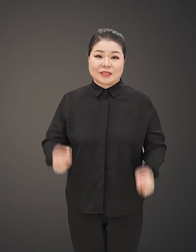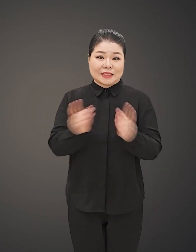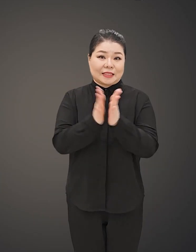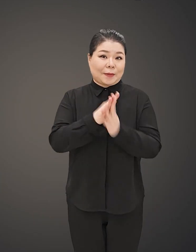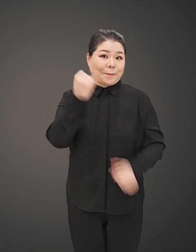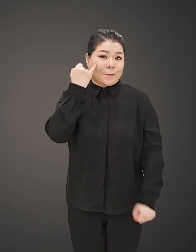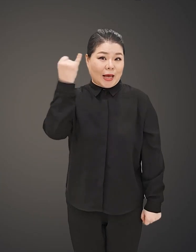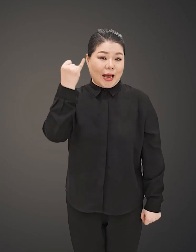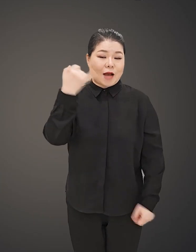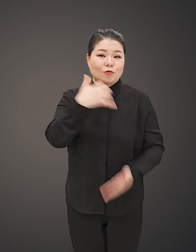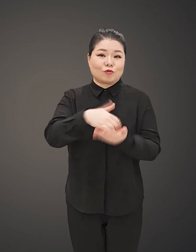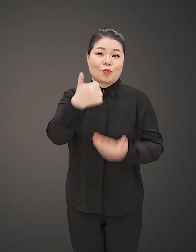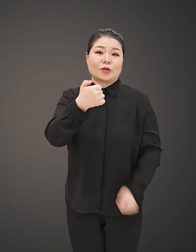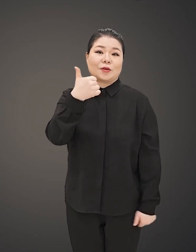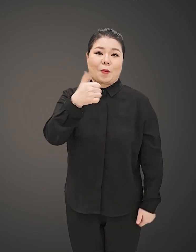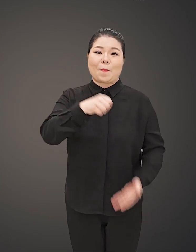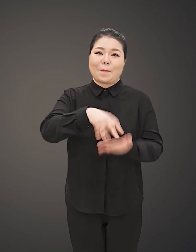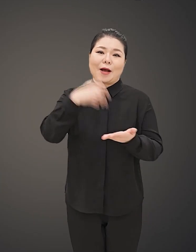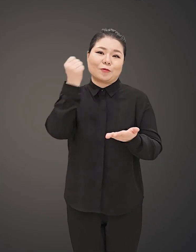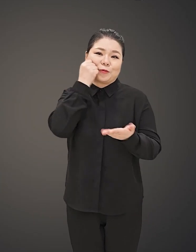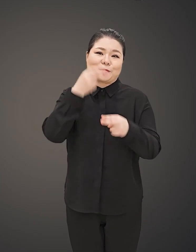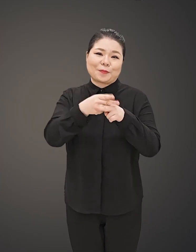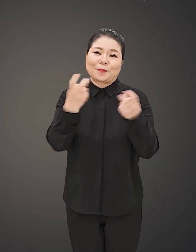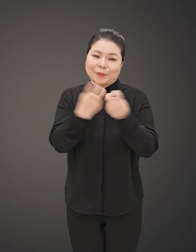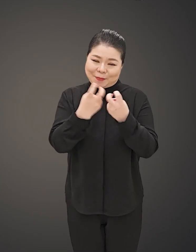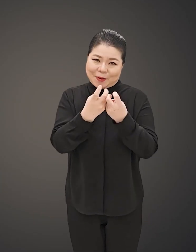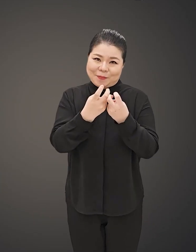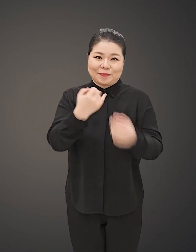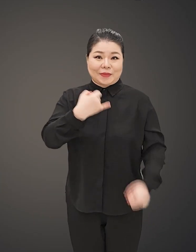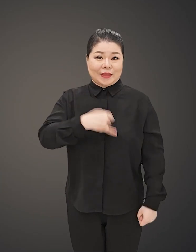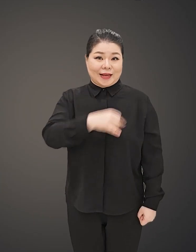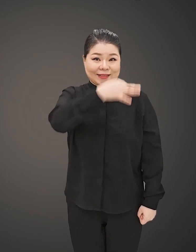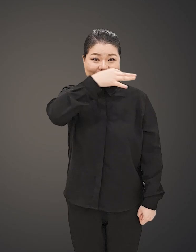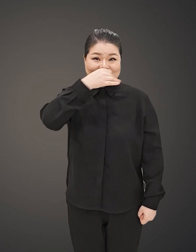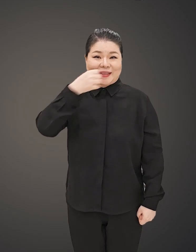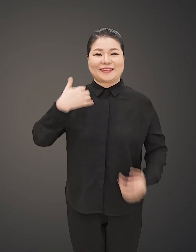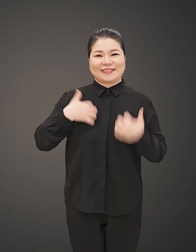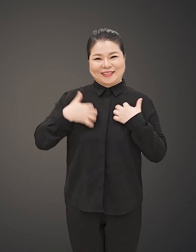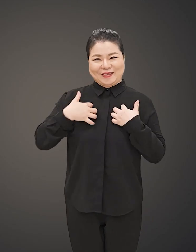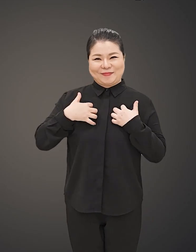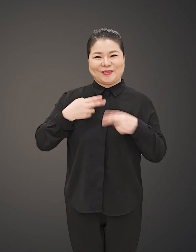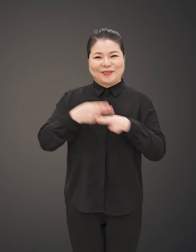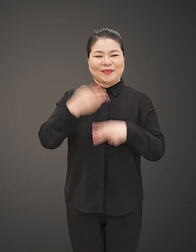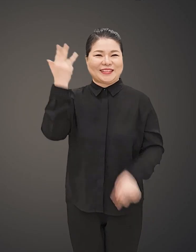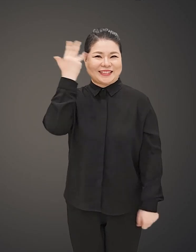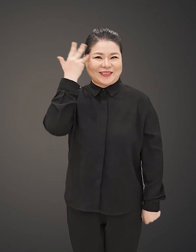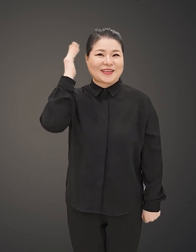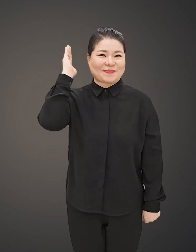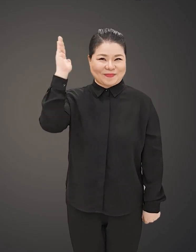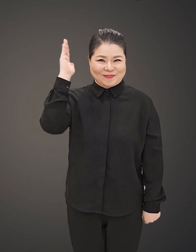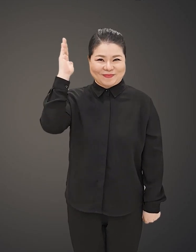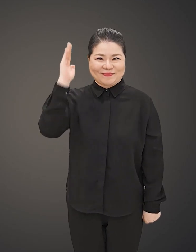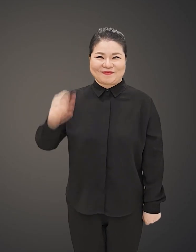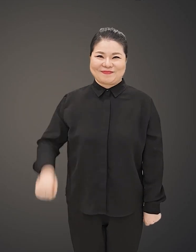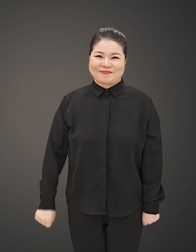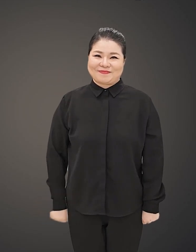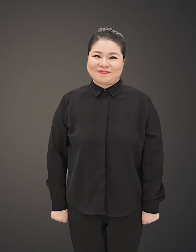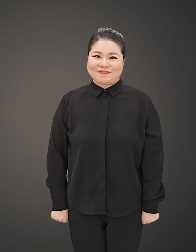직접 개발한 55가지 빵, 쿠키 레시피들과 키티의 유쾌한 요리 철학들까지.